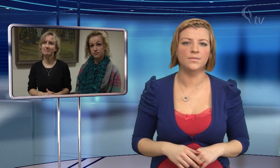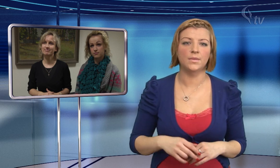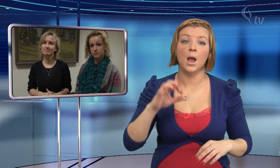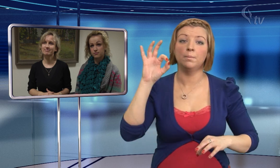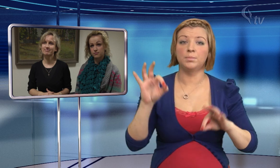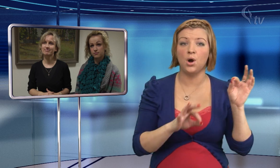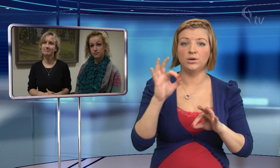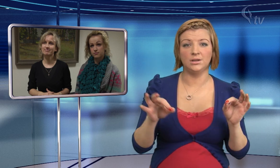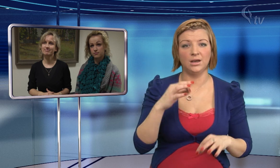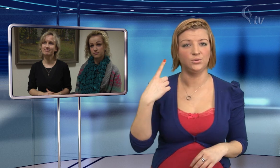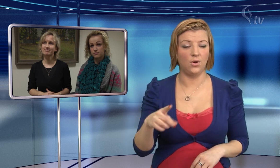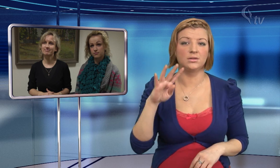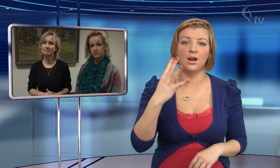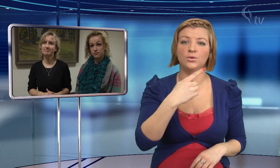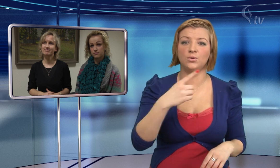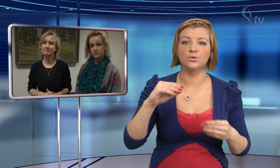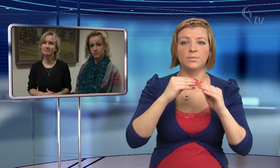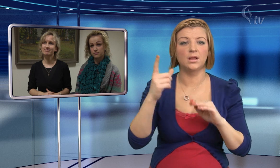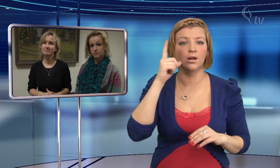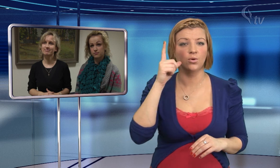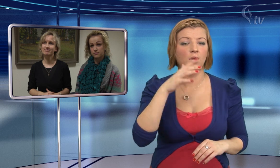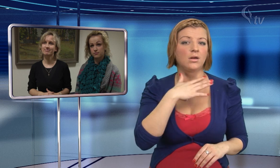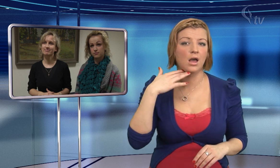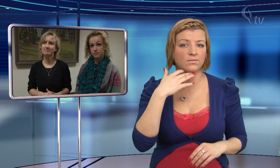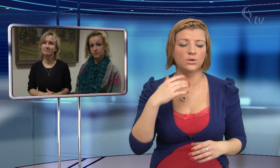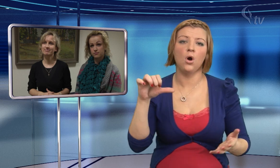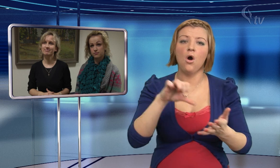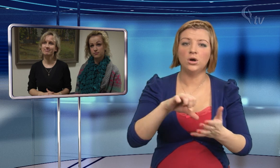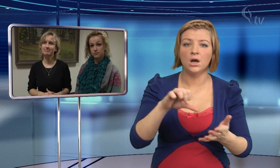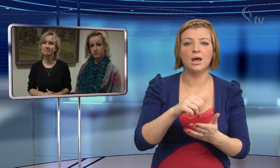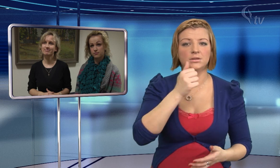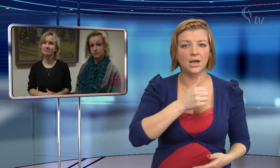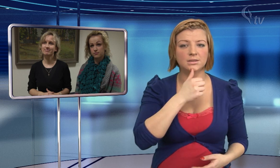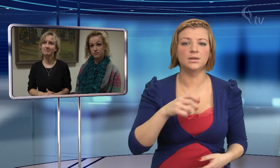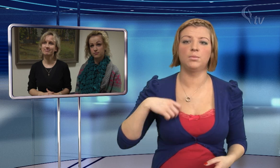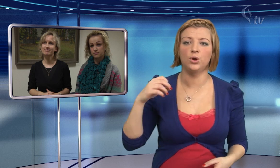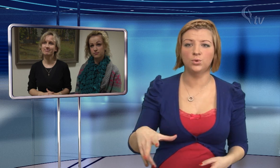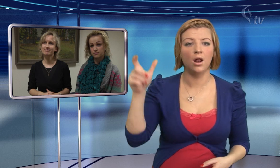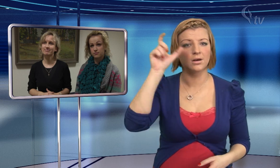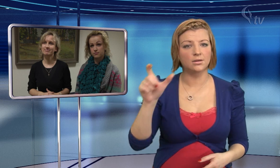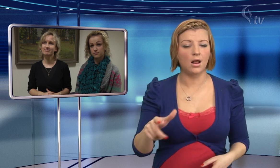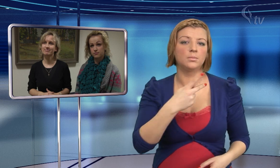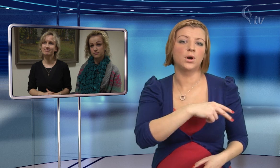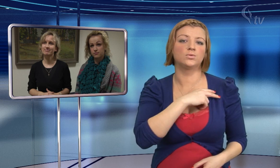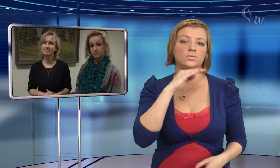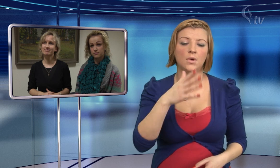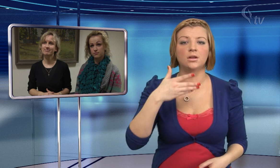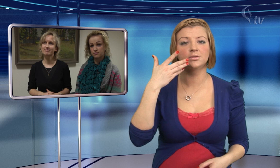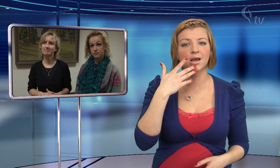Projekt toimus 4.–10. juulini Aegviidus, ning seal osalesid Eesti, Portugal, Itaalia,